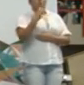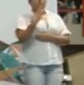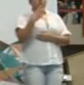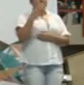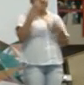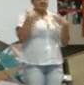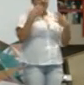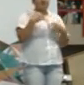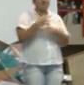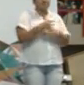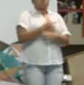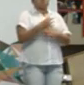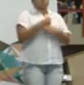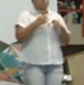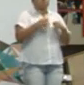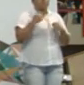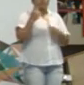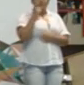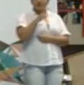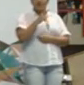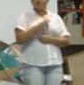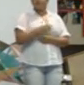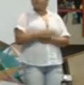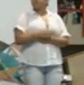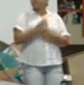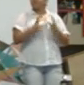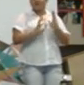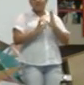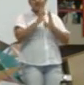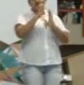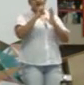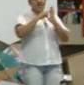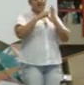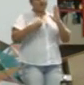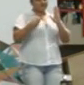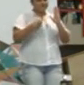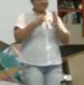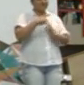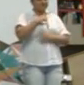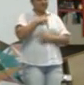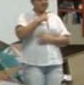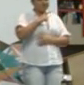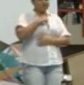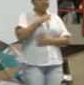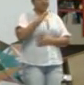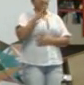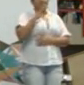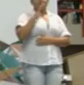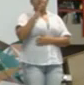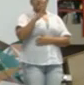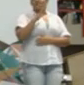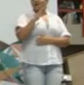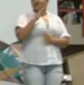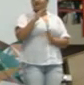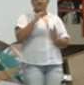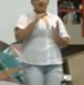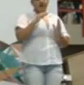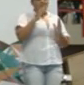perigoso que algumas bactérias, por exemplo? Porque a bactéria não é ser vivo? Então tem bactéria que com o aumento da temperatura ela